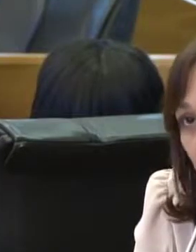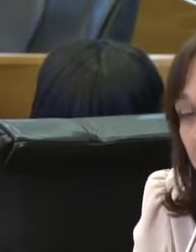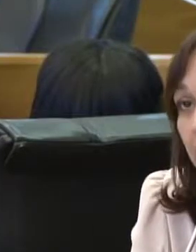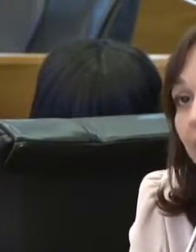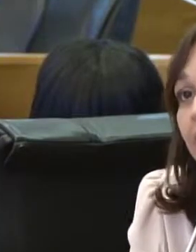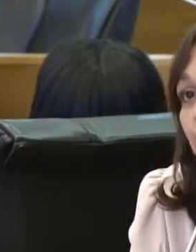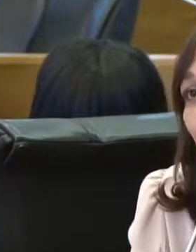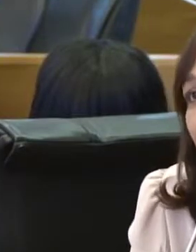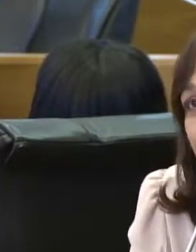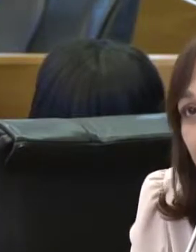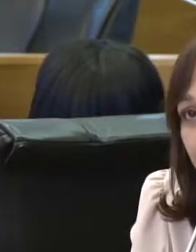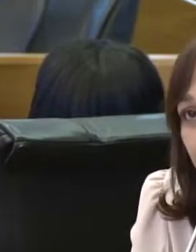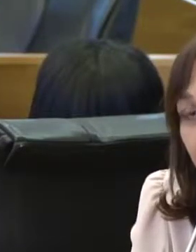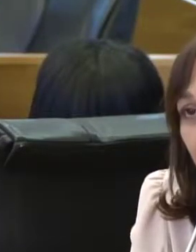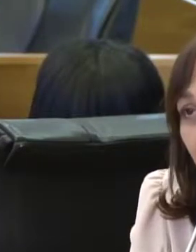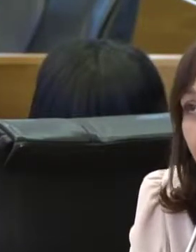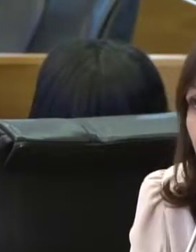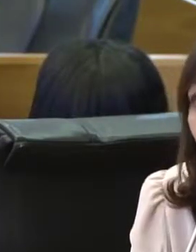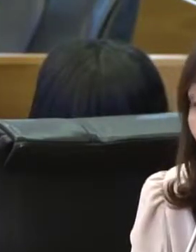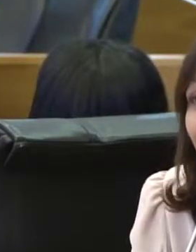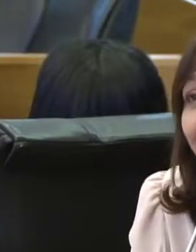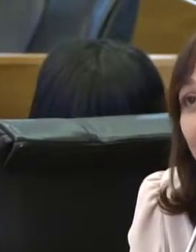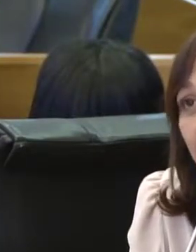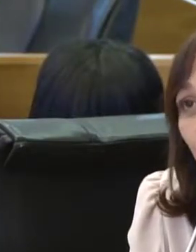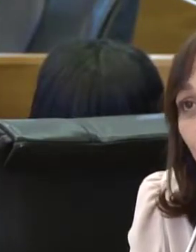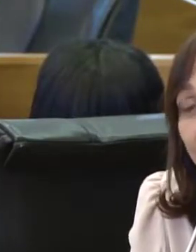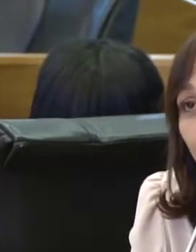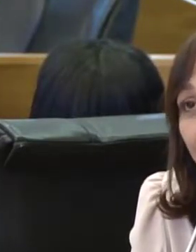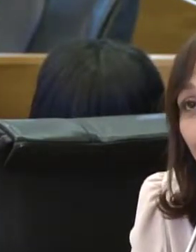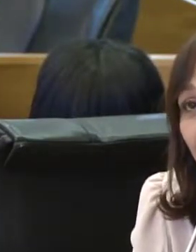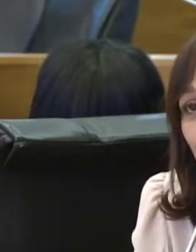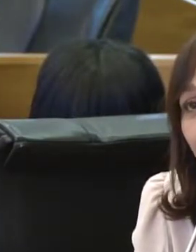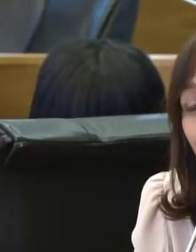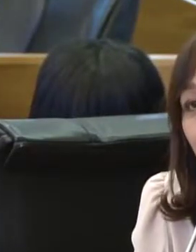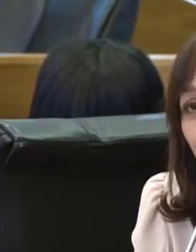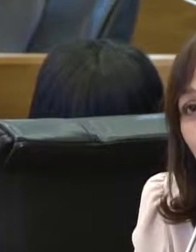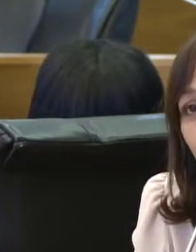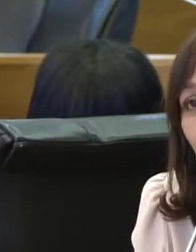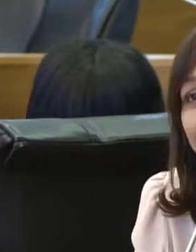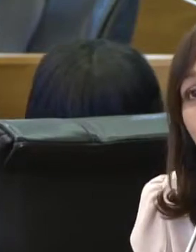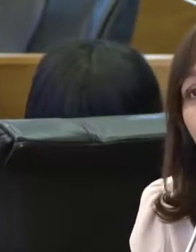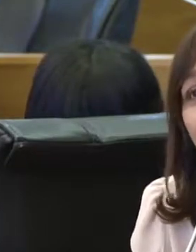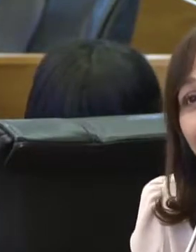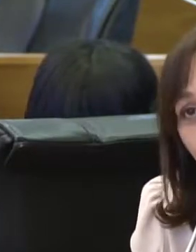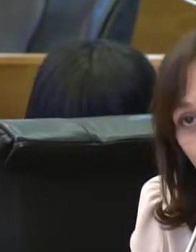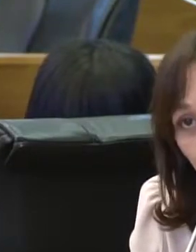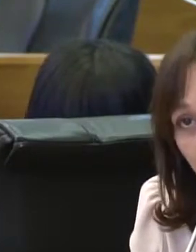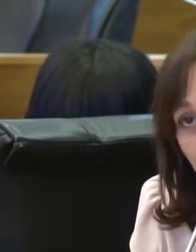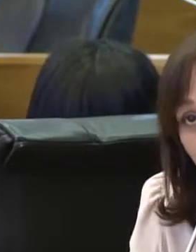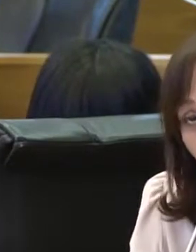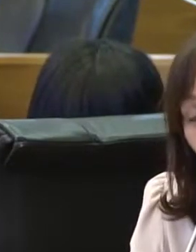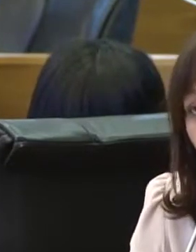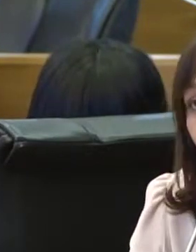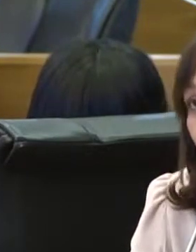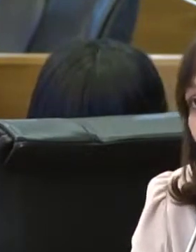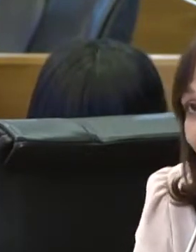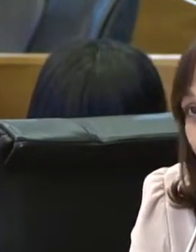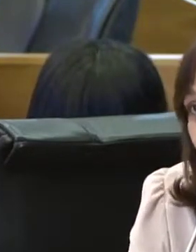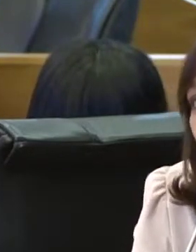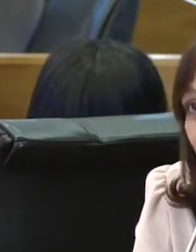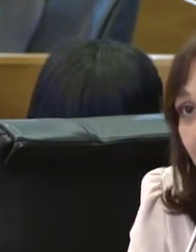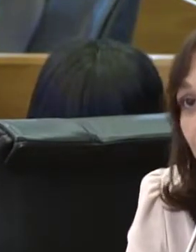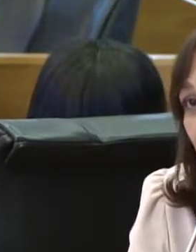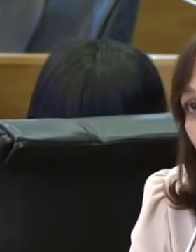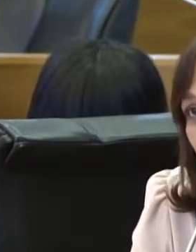de São Luís na eleição passada. Aí a gente não está querendo tornar o debate meramente político, mas é um fato. Nós temos